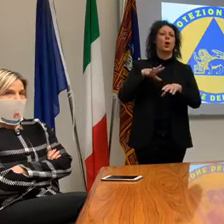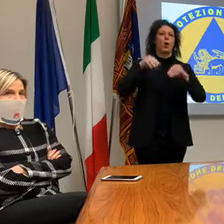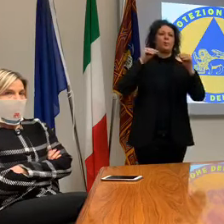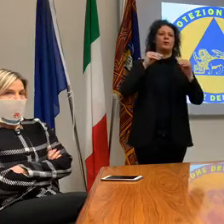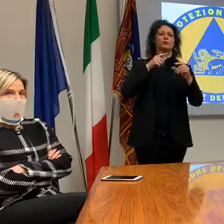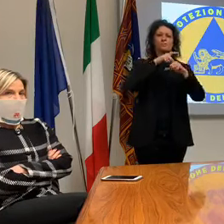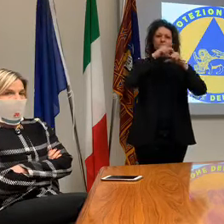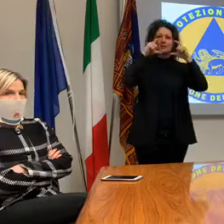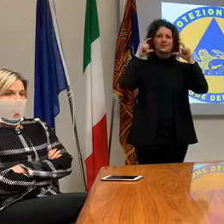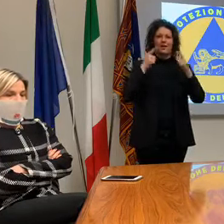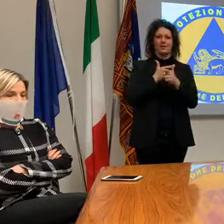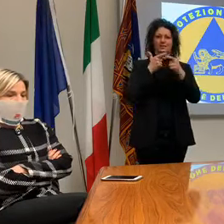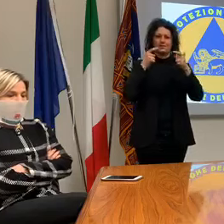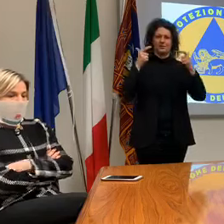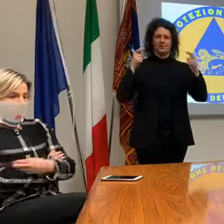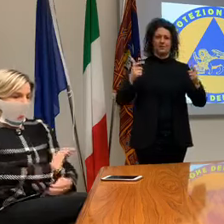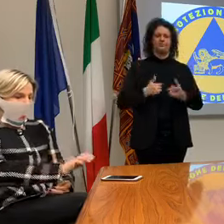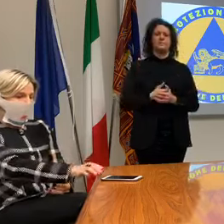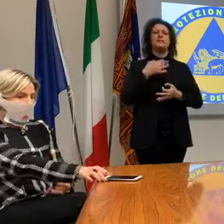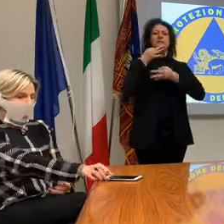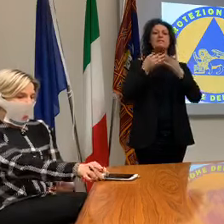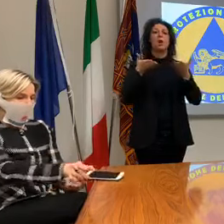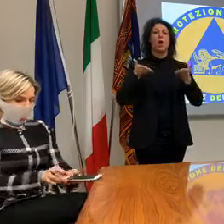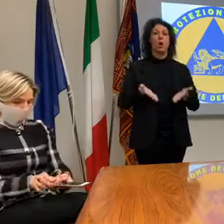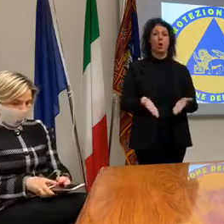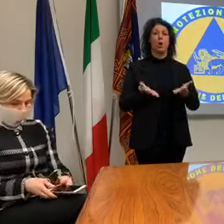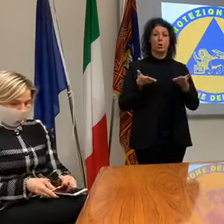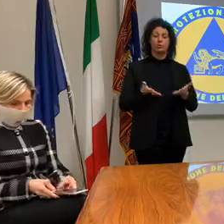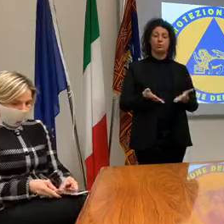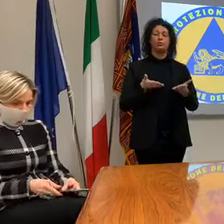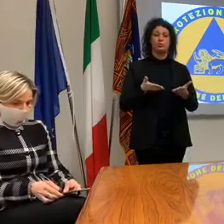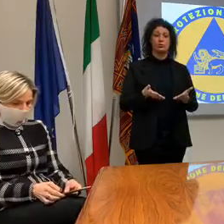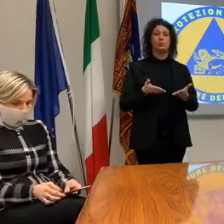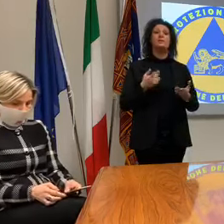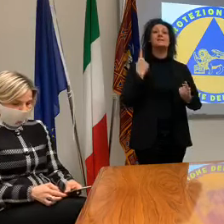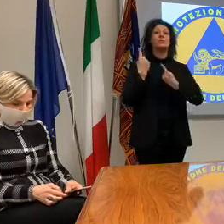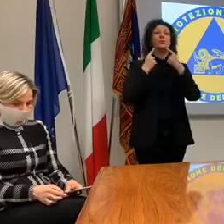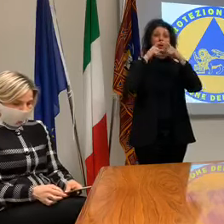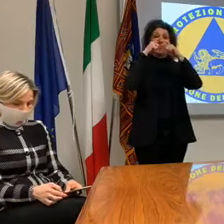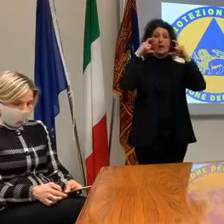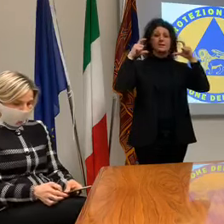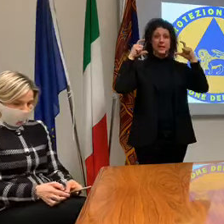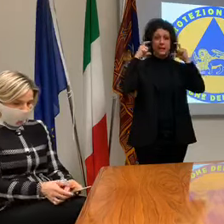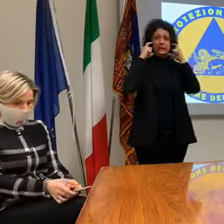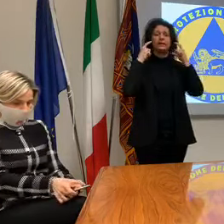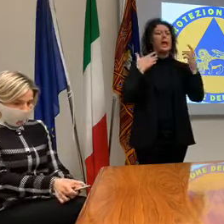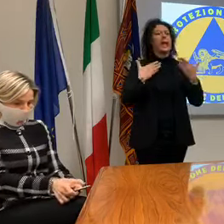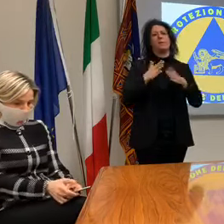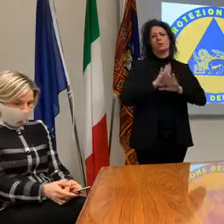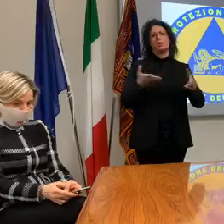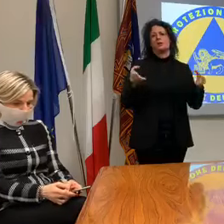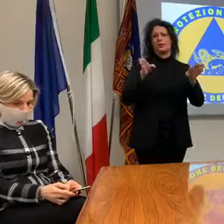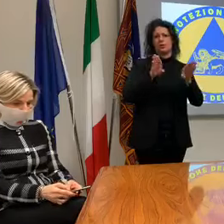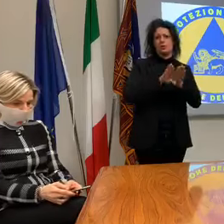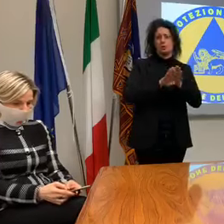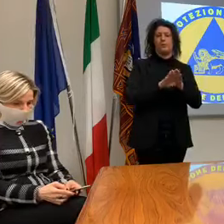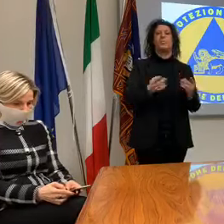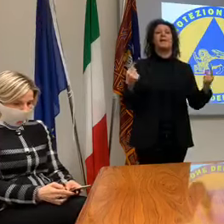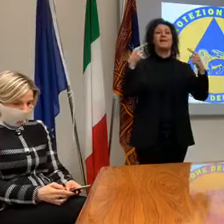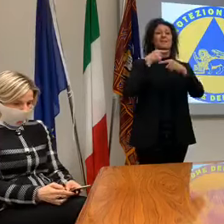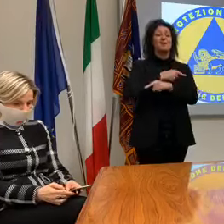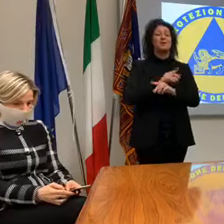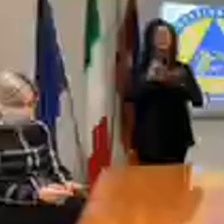e quindi per noi sul fronte mascherine chirurgiche l'emergenza si chiude qui. Sul fronte mascherine da terapia intensiva,